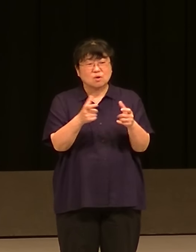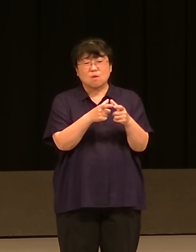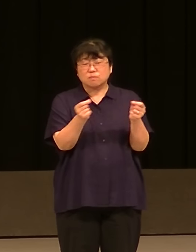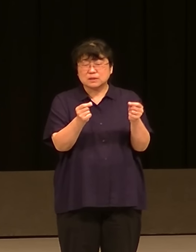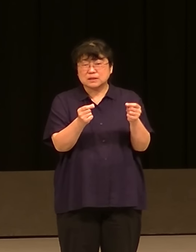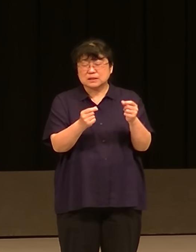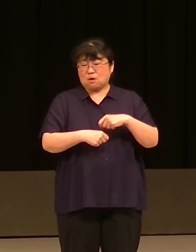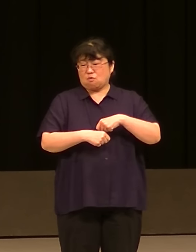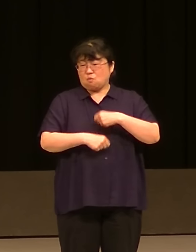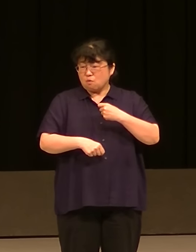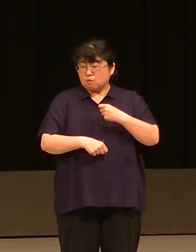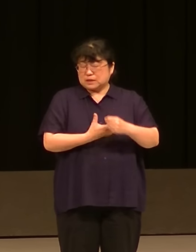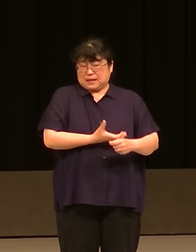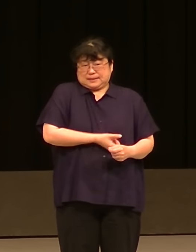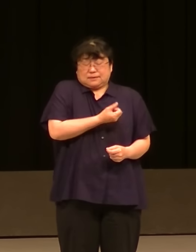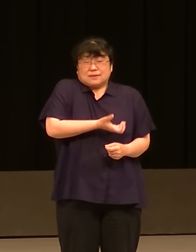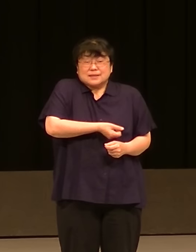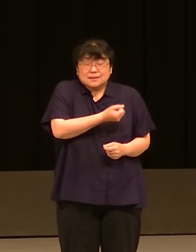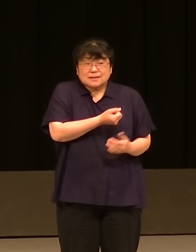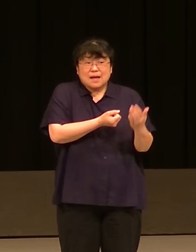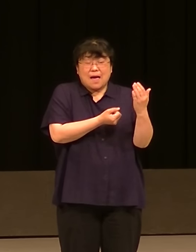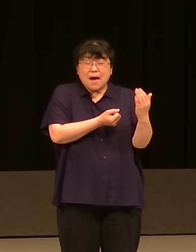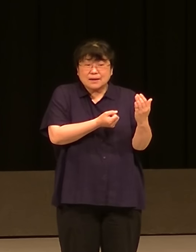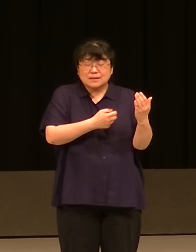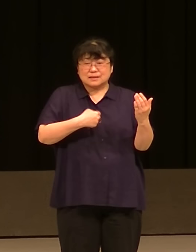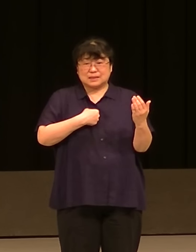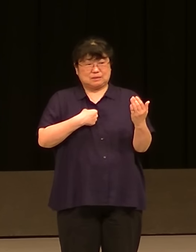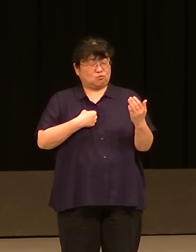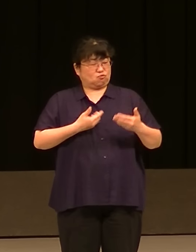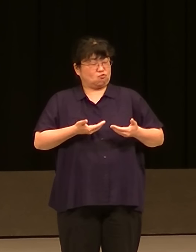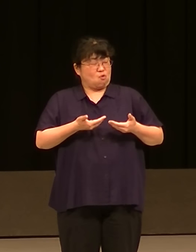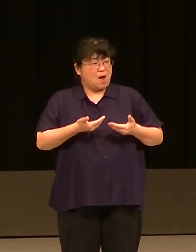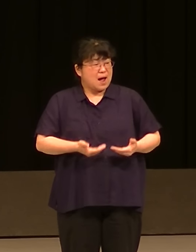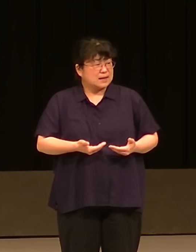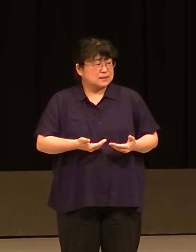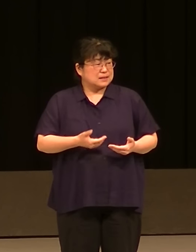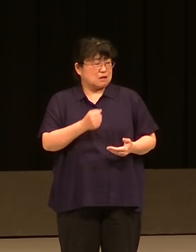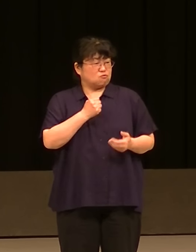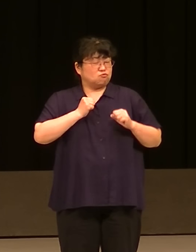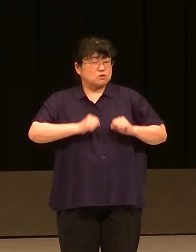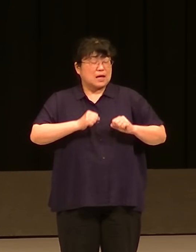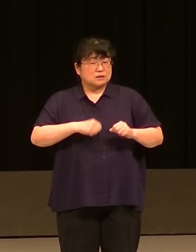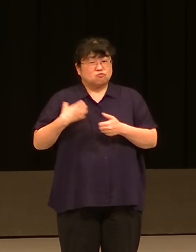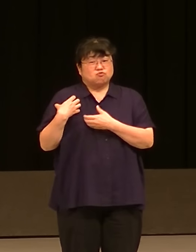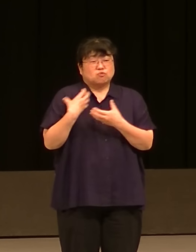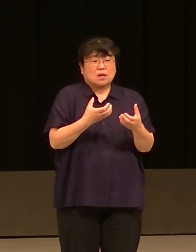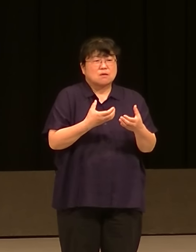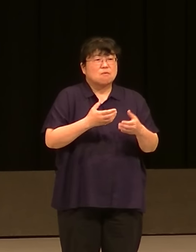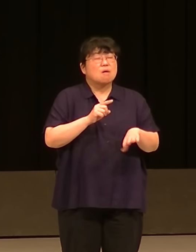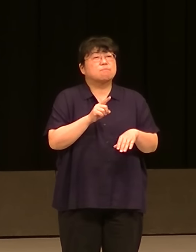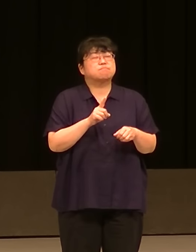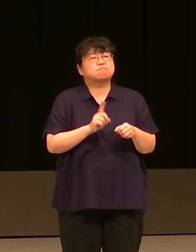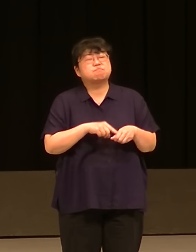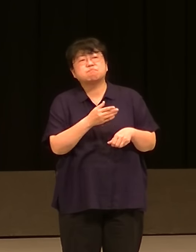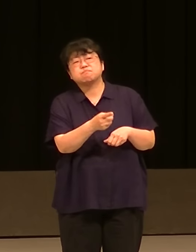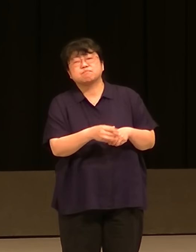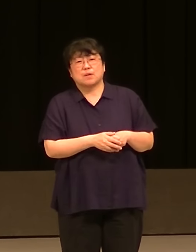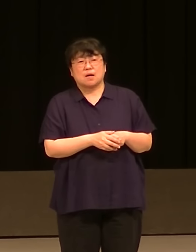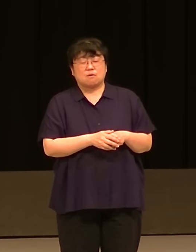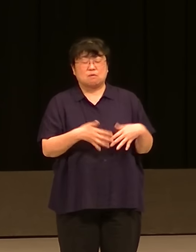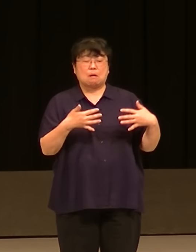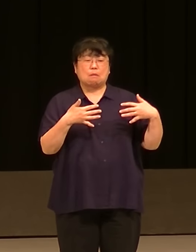真偽に信頼して相手に自分の安全と生存を委ねるとはいかなることか、こんな弱腰